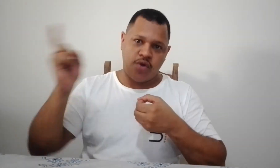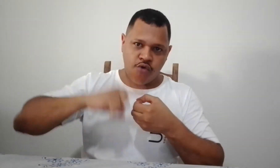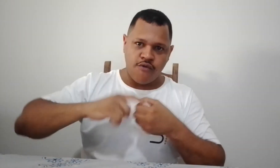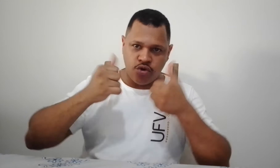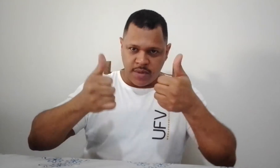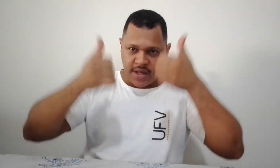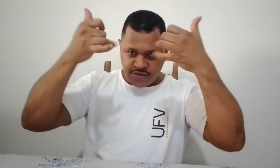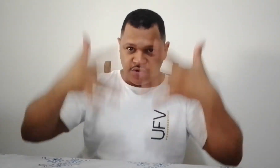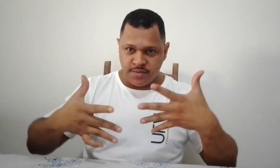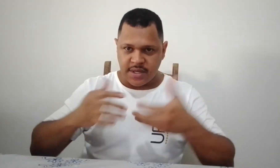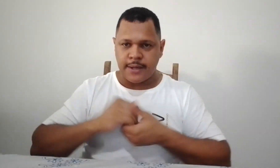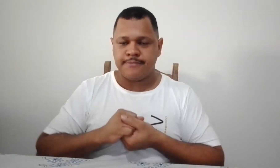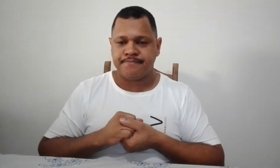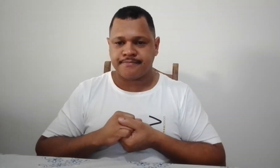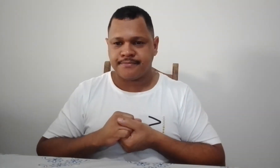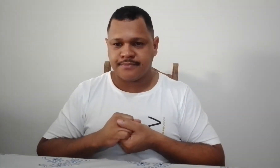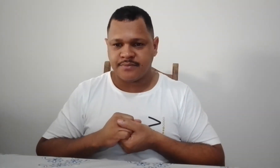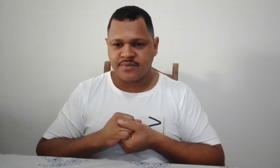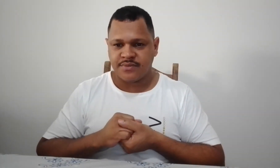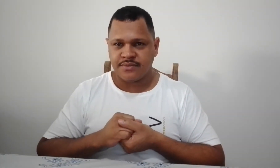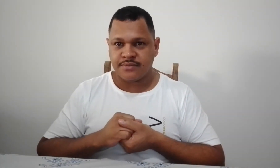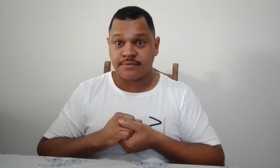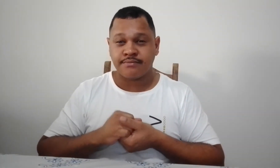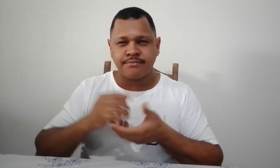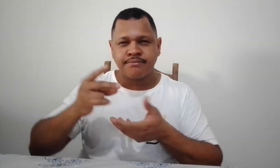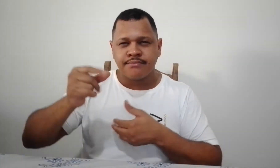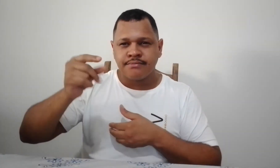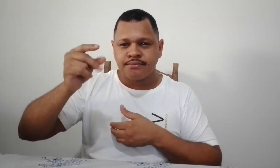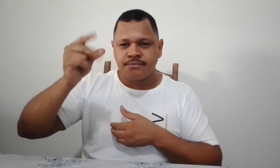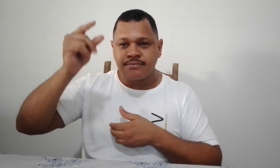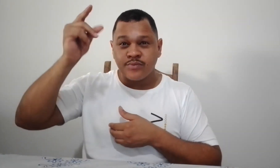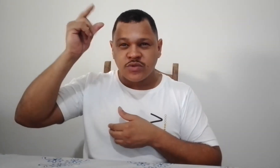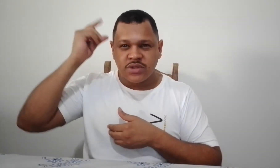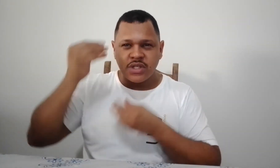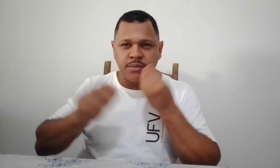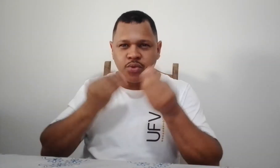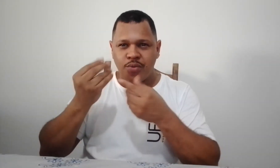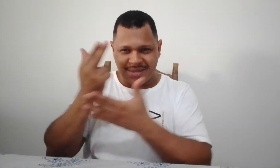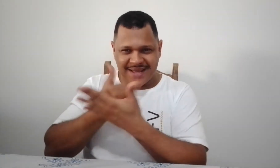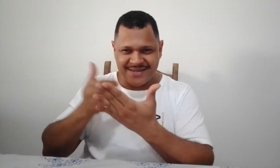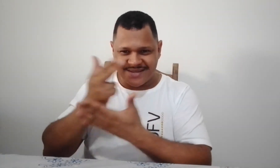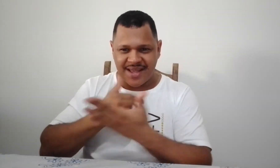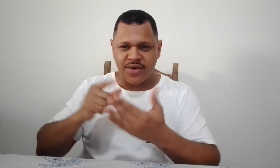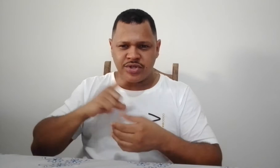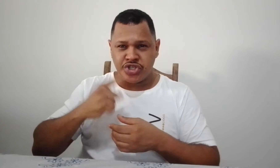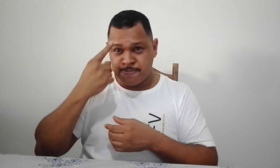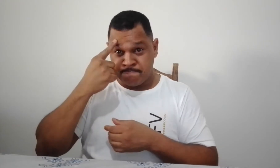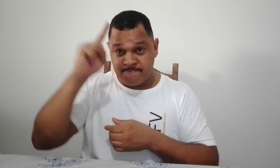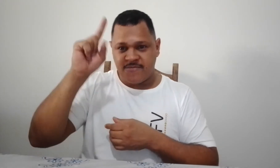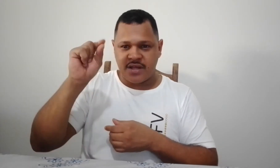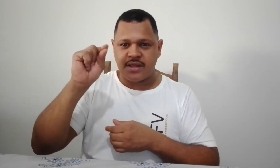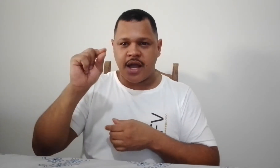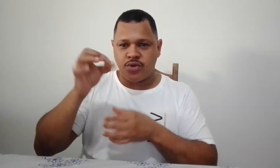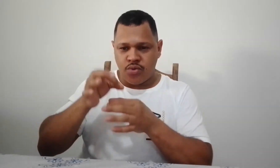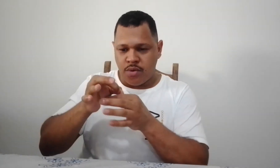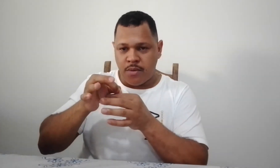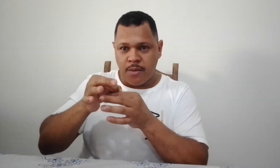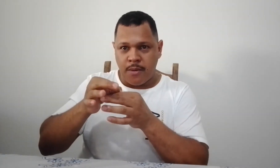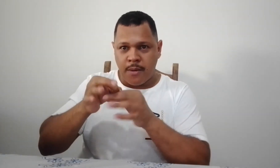apresentação. No princípio, para ter eletricidade, certos senhores tinham inventado a pilha elétrica.